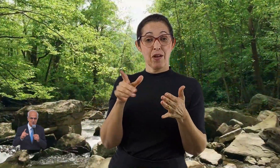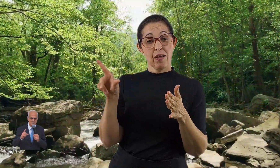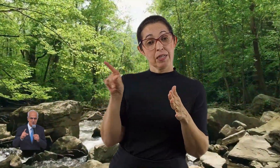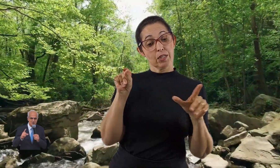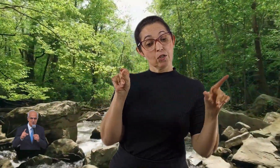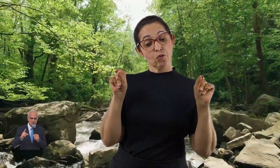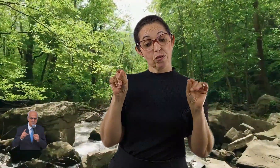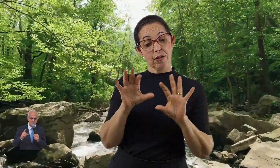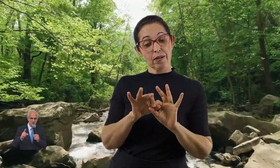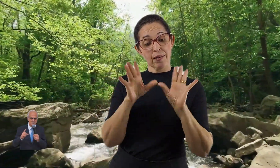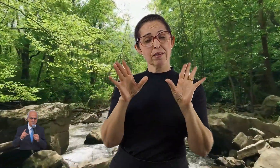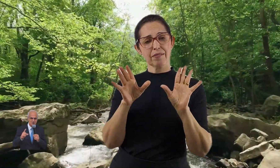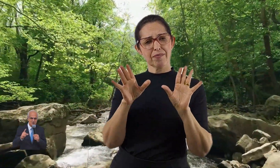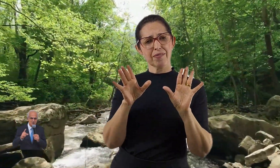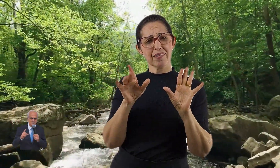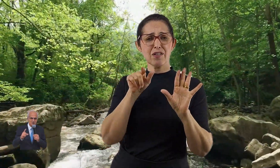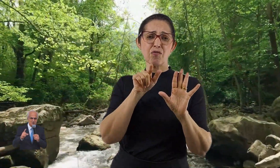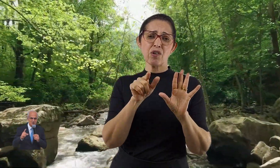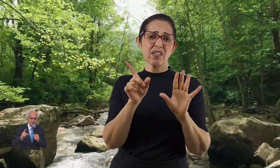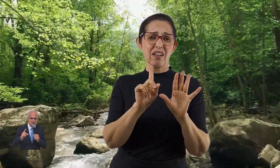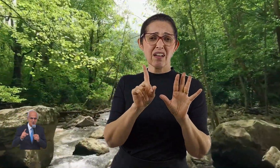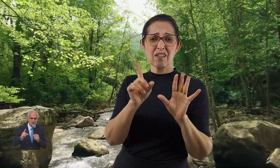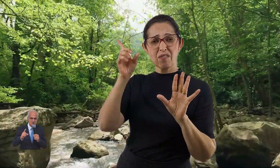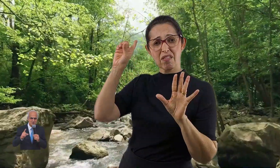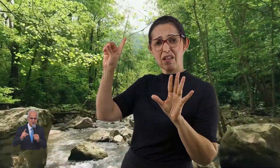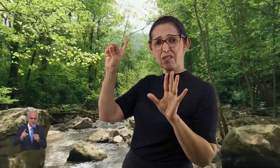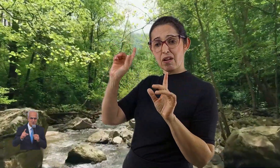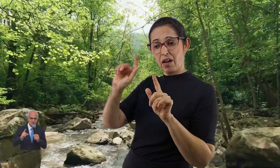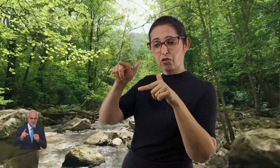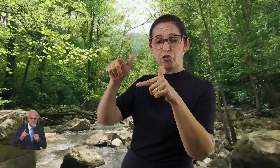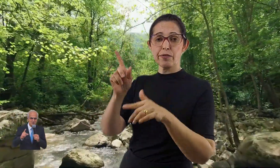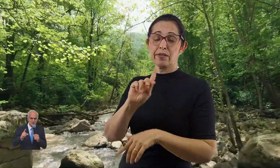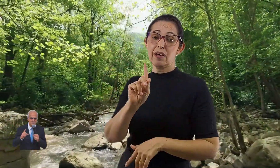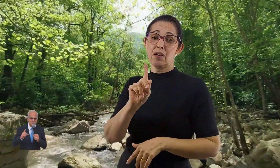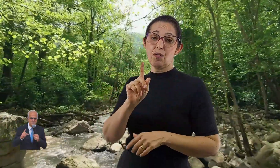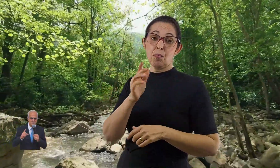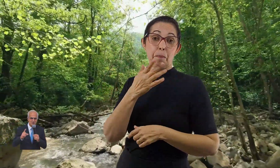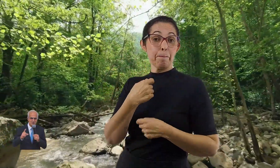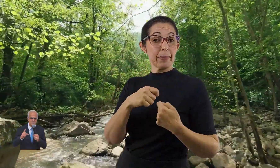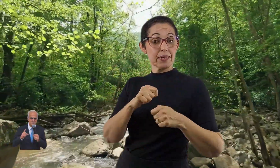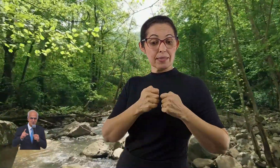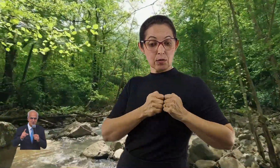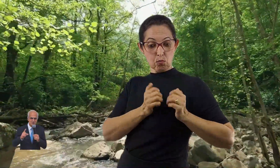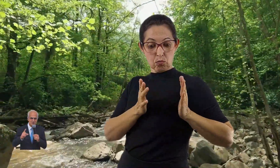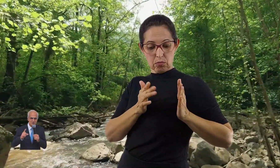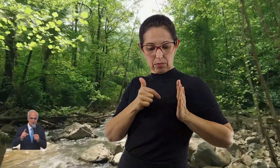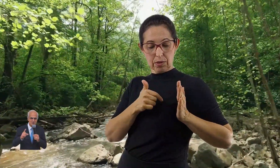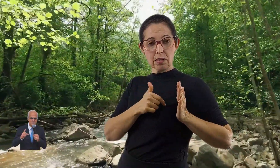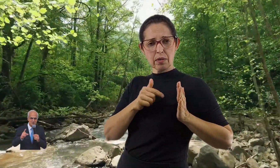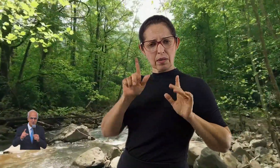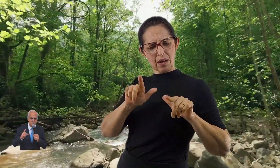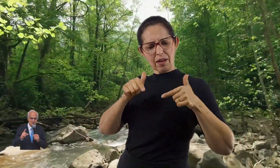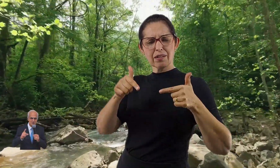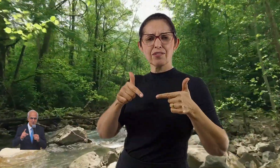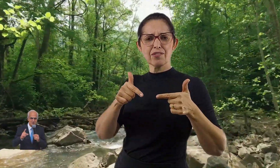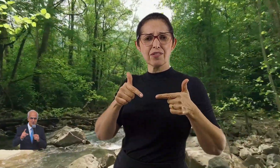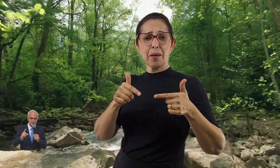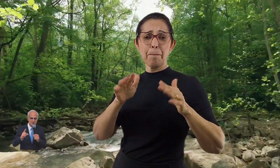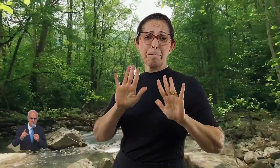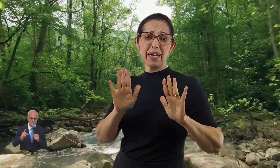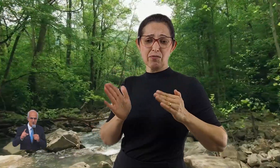deixar, Ele não vai fazer. Se você não abrir o seu coração para Ele mudar a sua maneira de ser, a sua maneira de pensar, o Senhor não